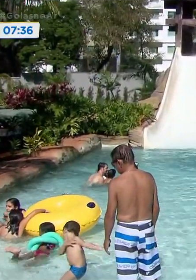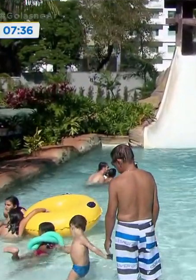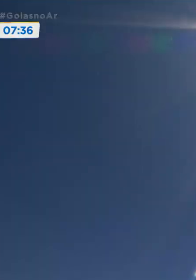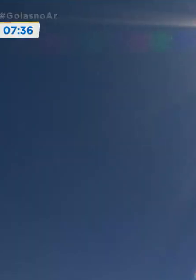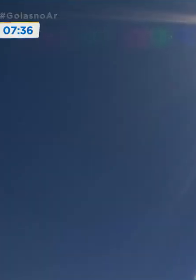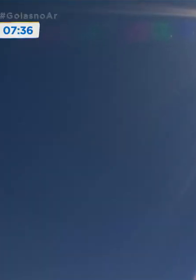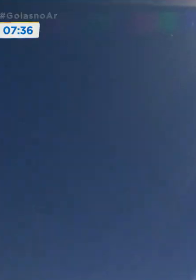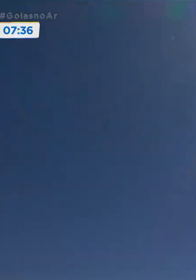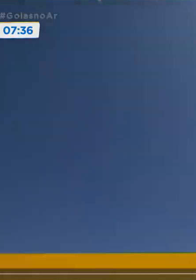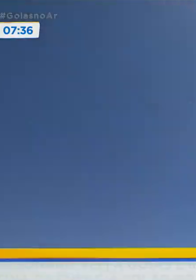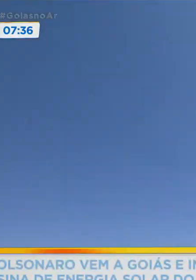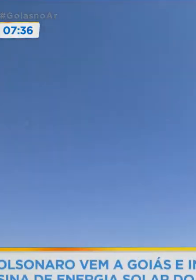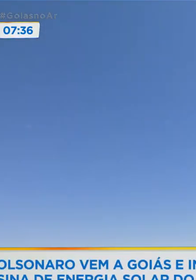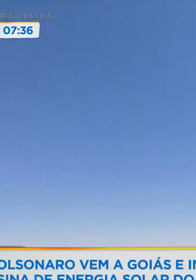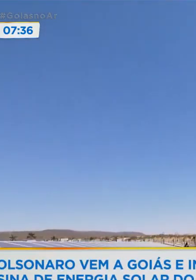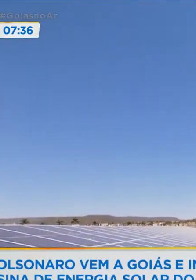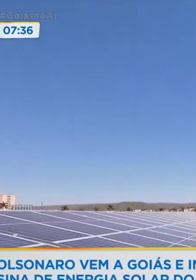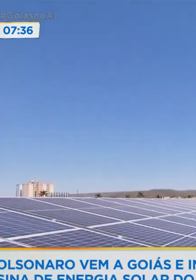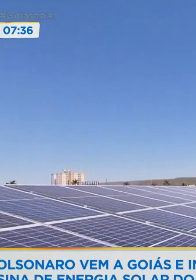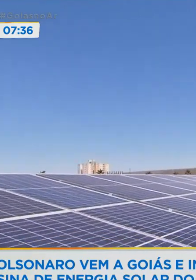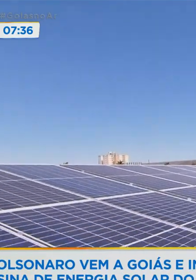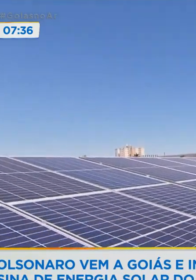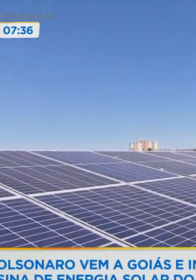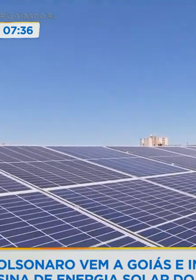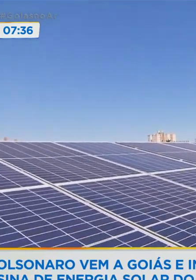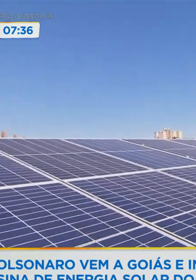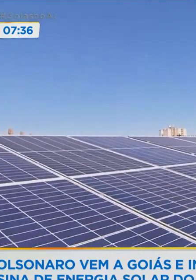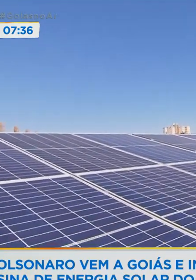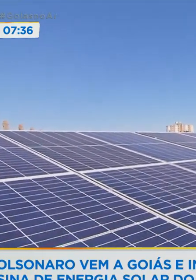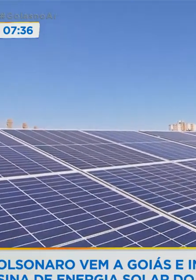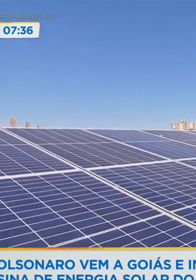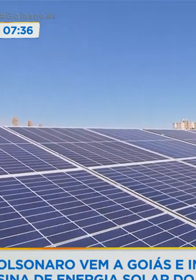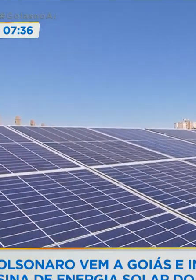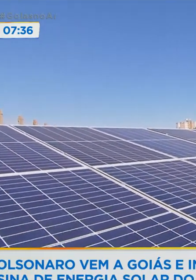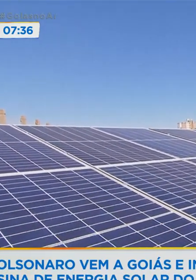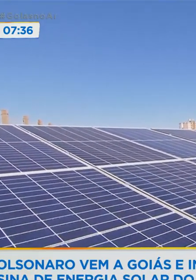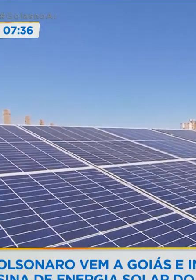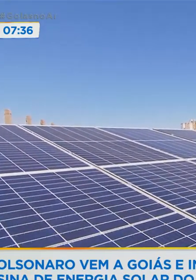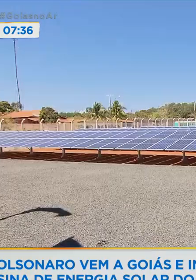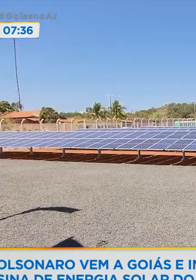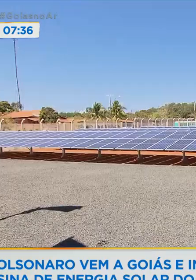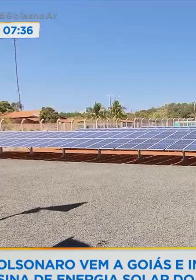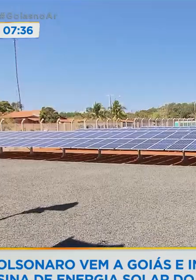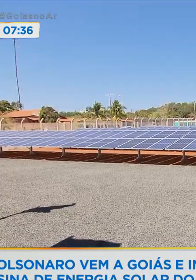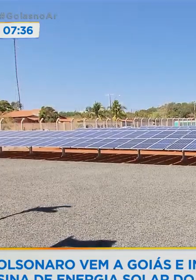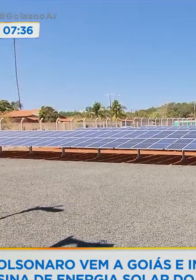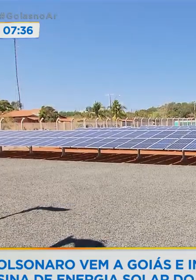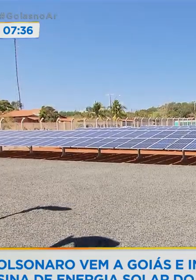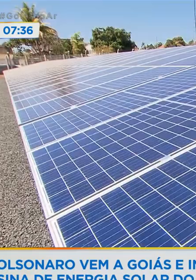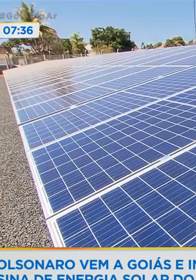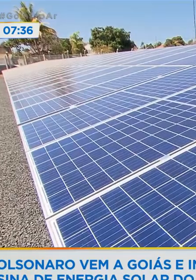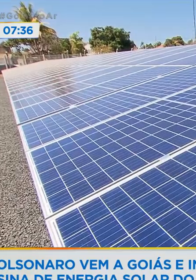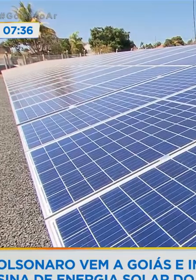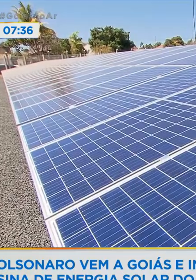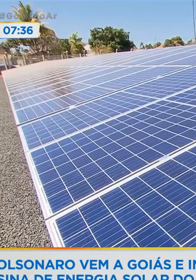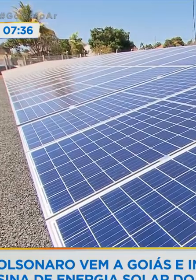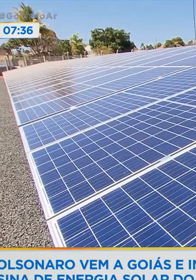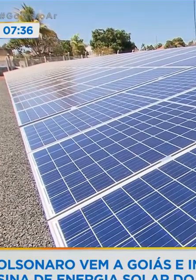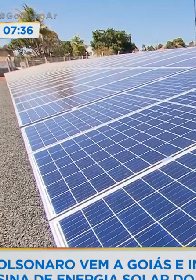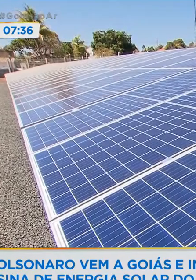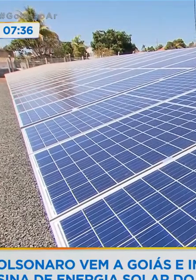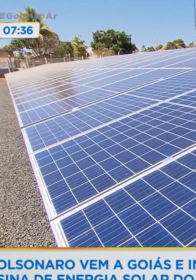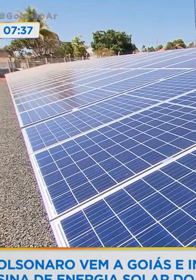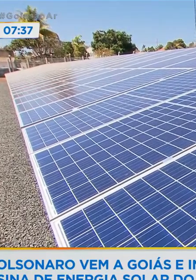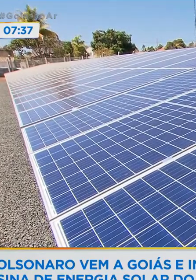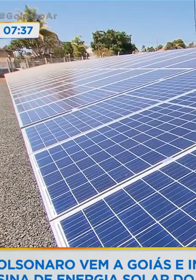pelas águas termais a briga agora a maior usina de produção de energia solar do país em área urbana são